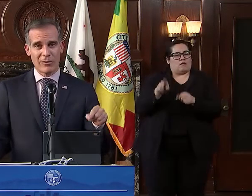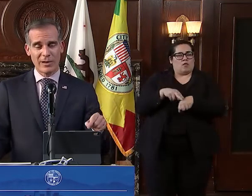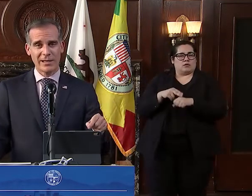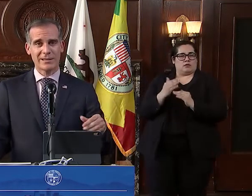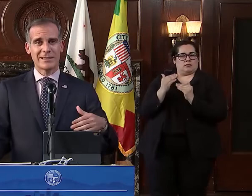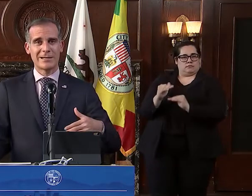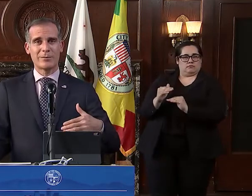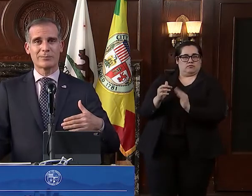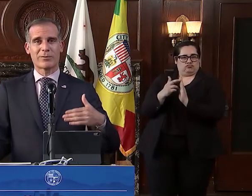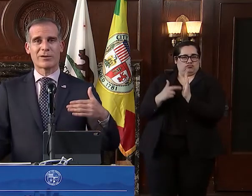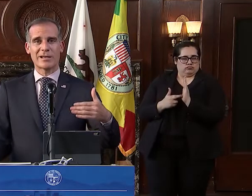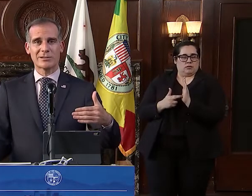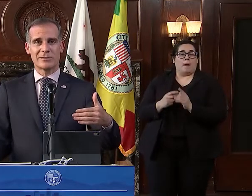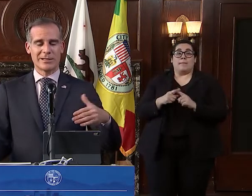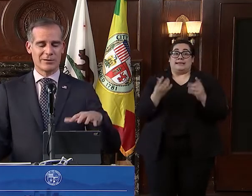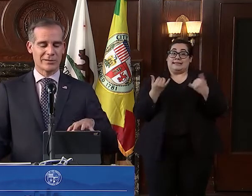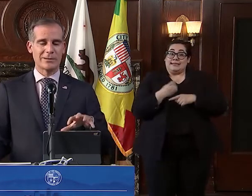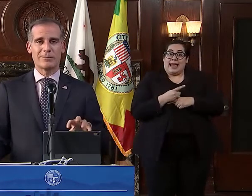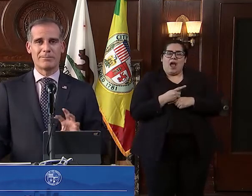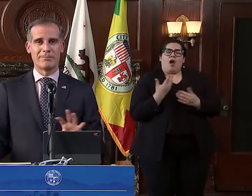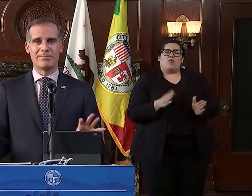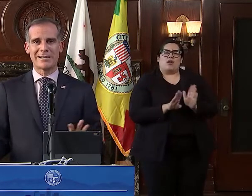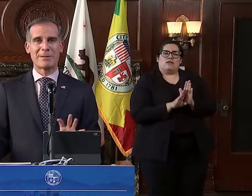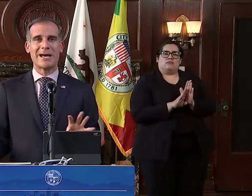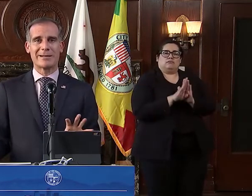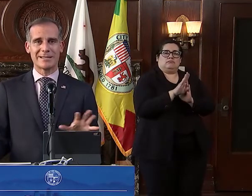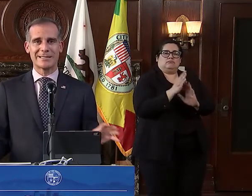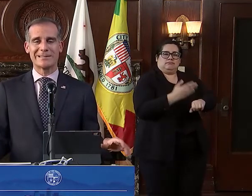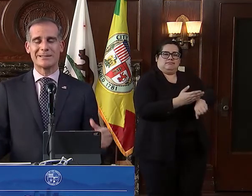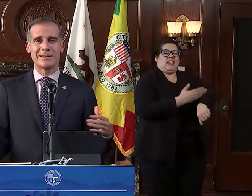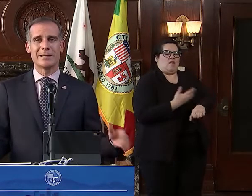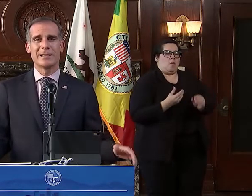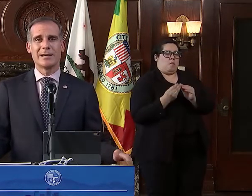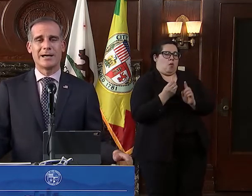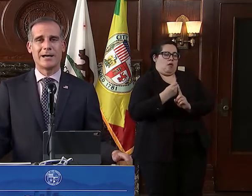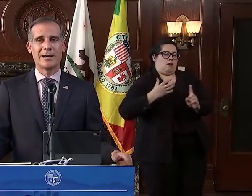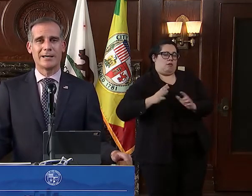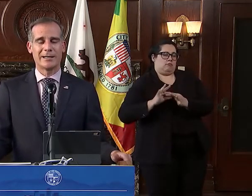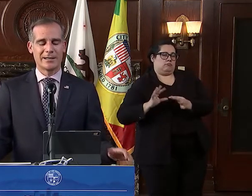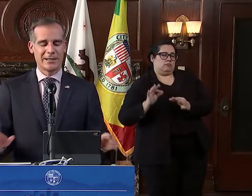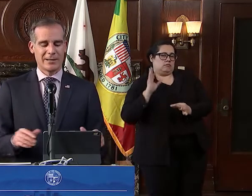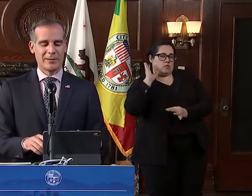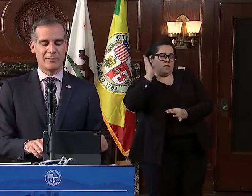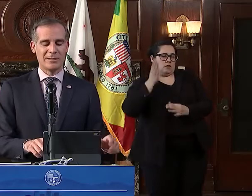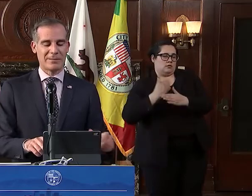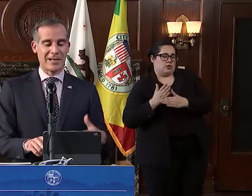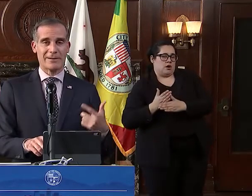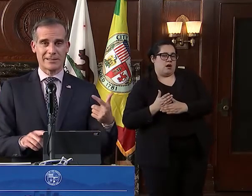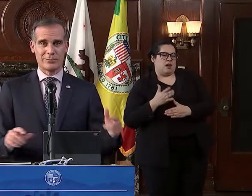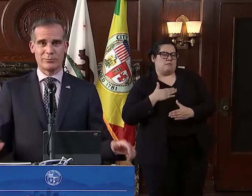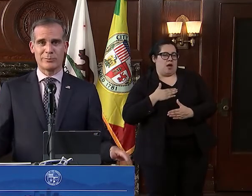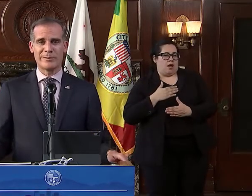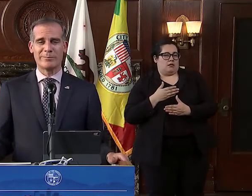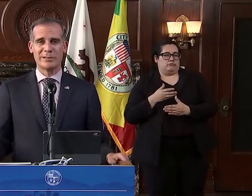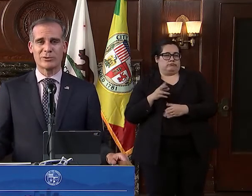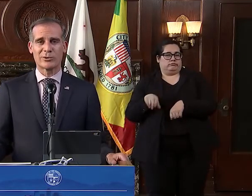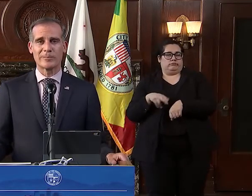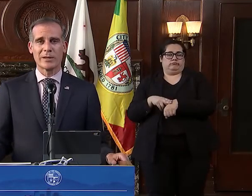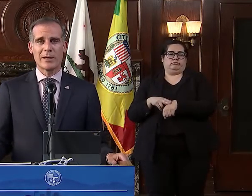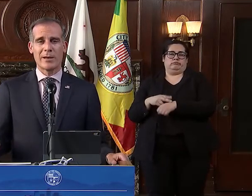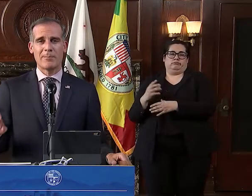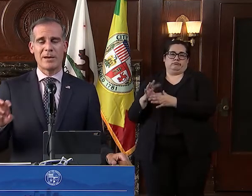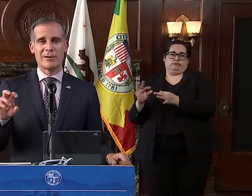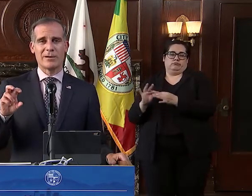Pero hoy tenemos progreso, y yo tengo más palabras de esto en mis palabras en un